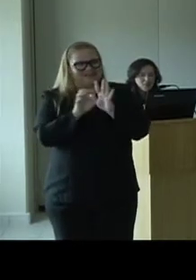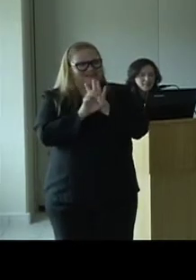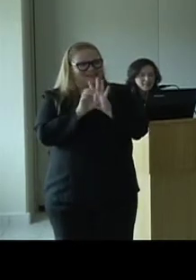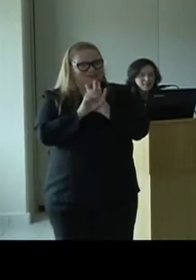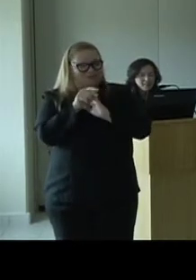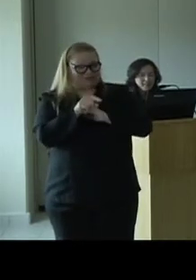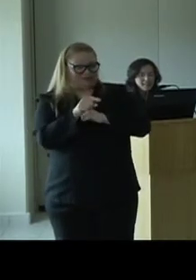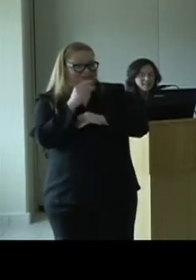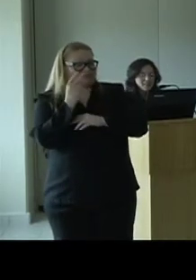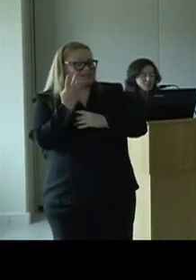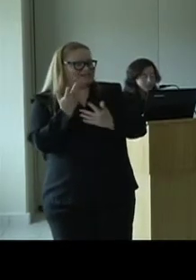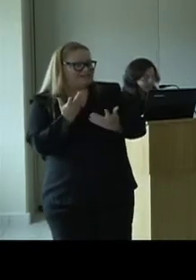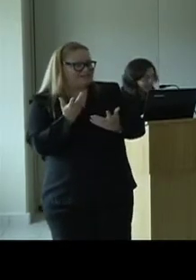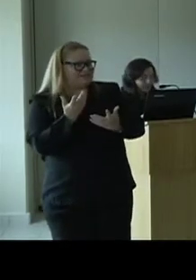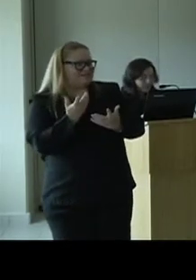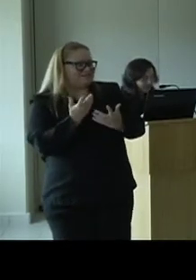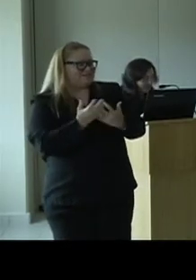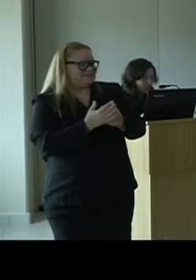salió,